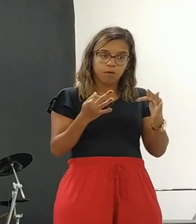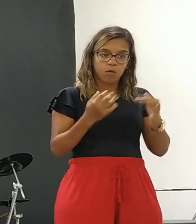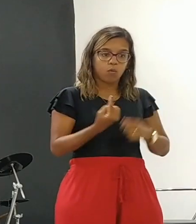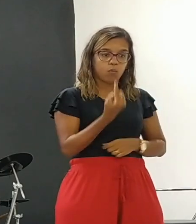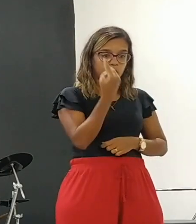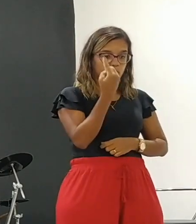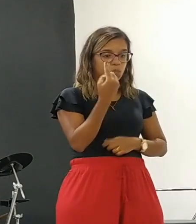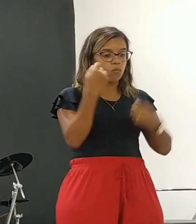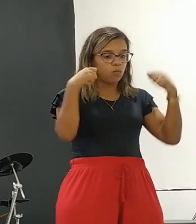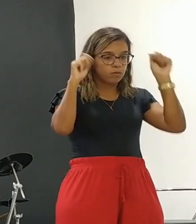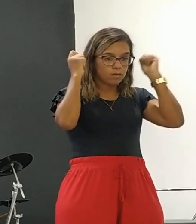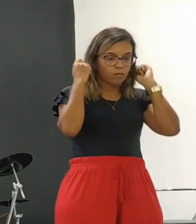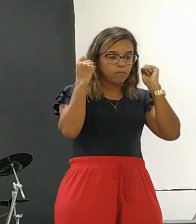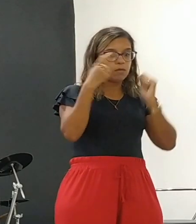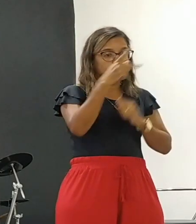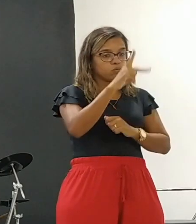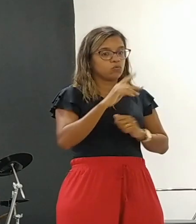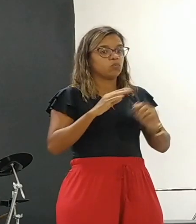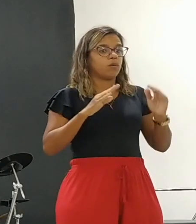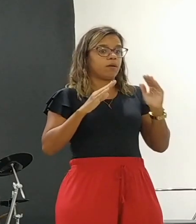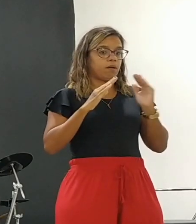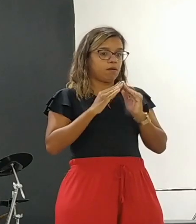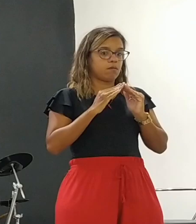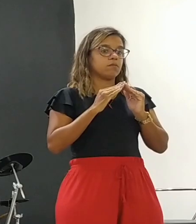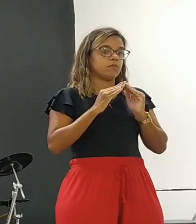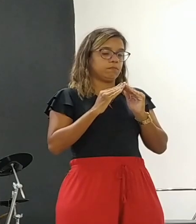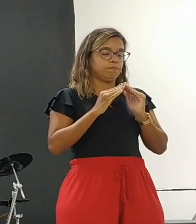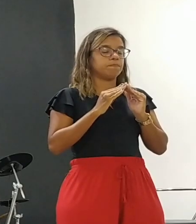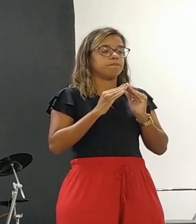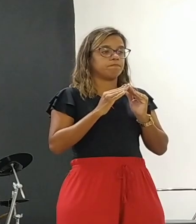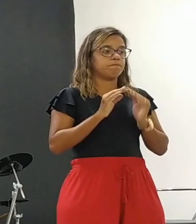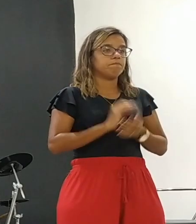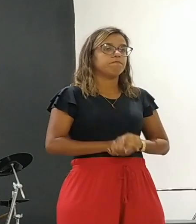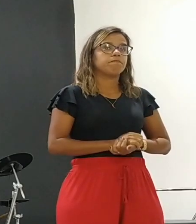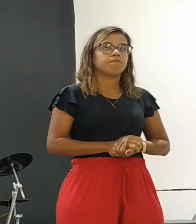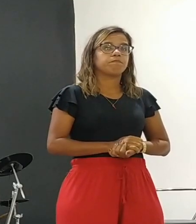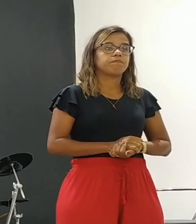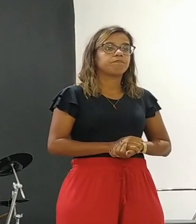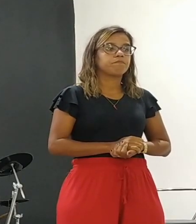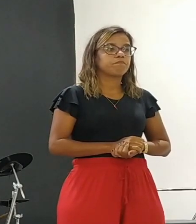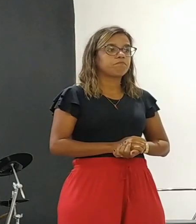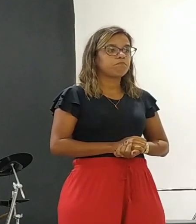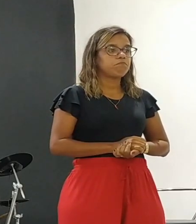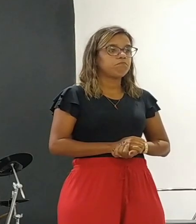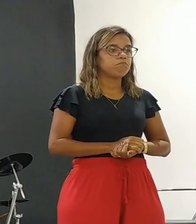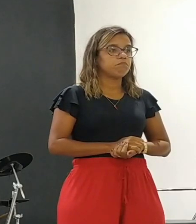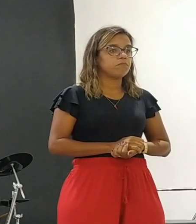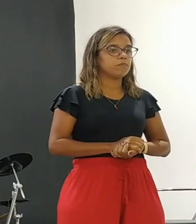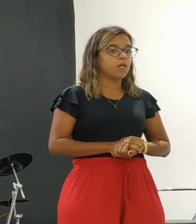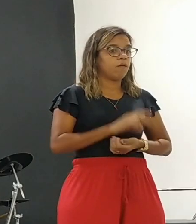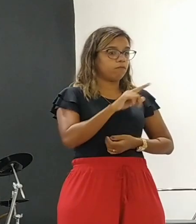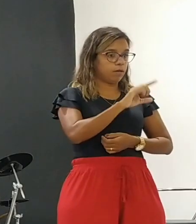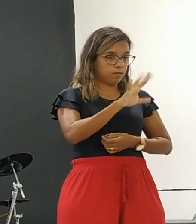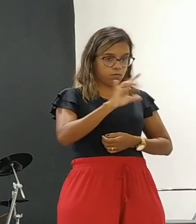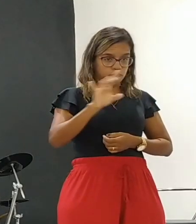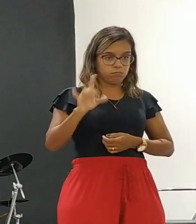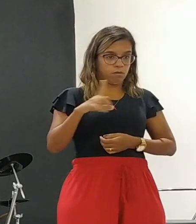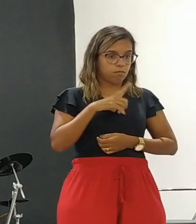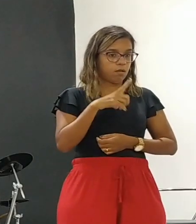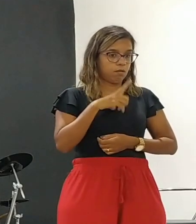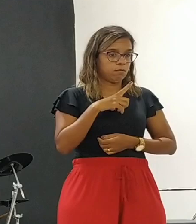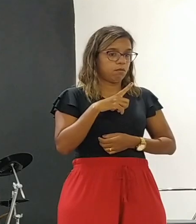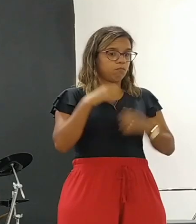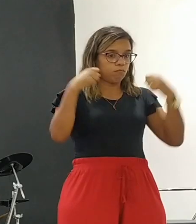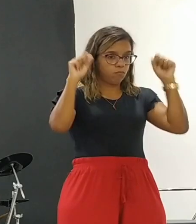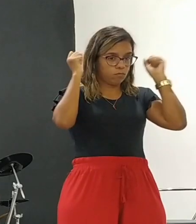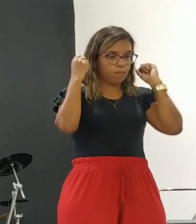levar um cordeiro para sua casa. Amém, queridos? Estão entendendo isso? levar o cordeiro para sua